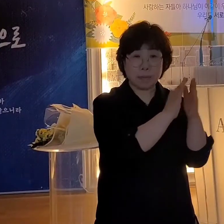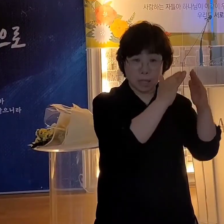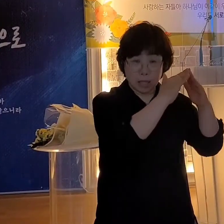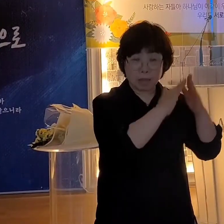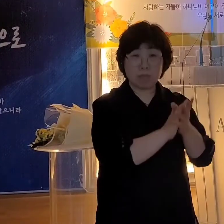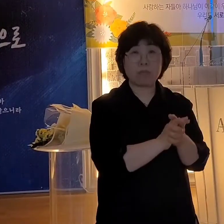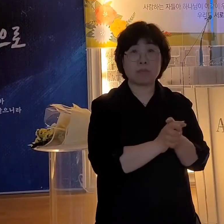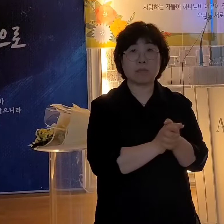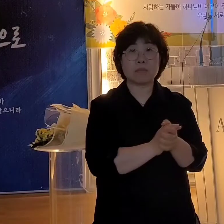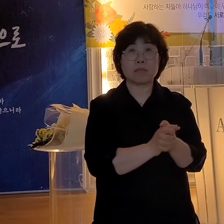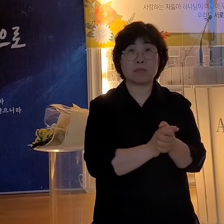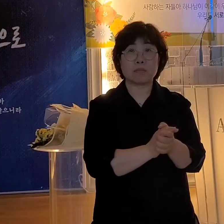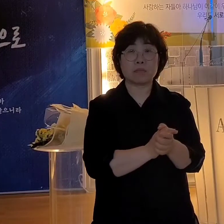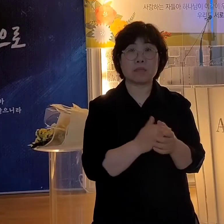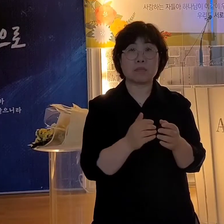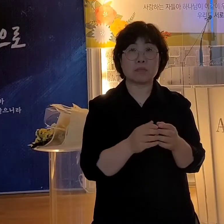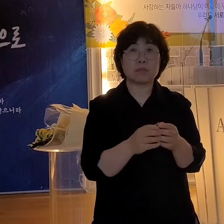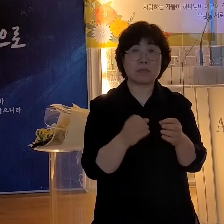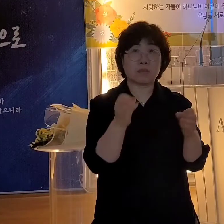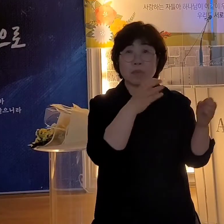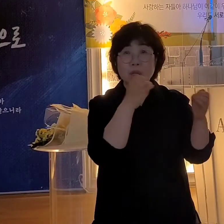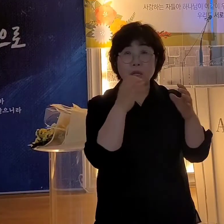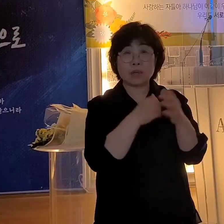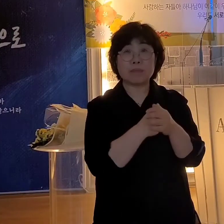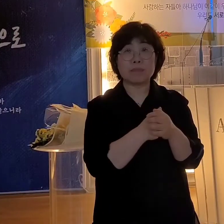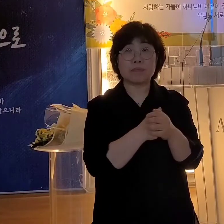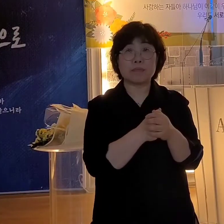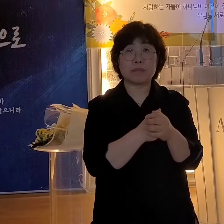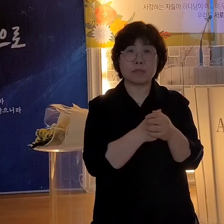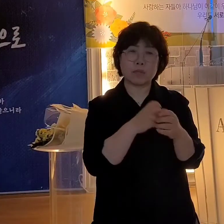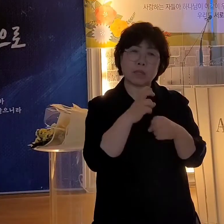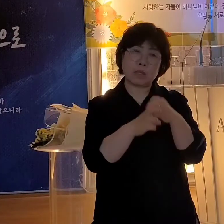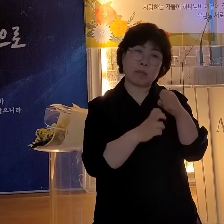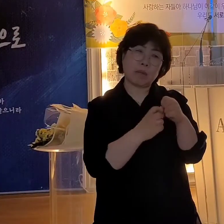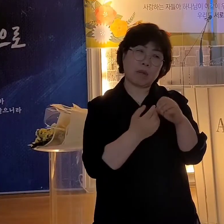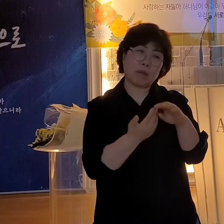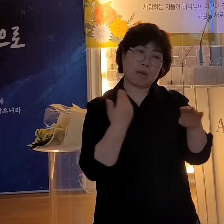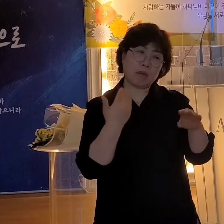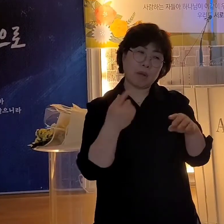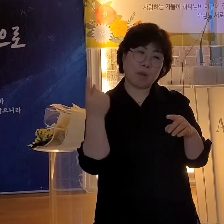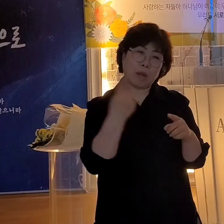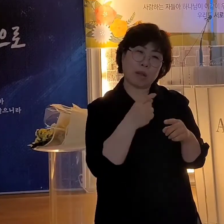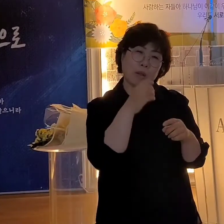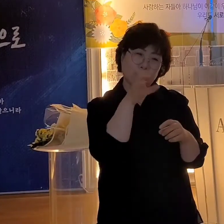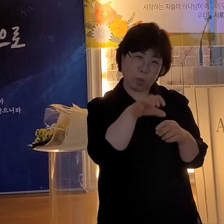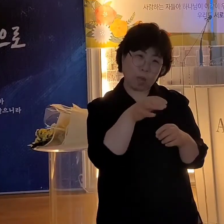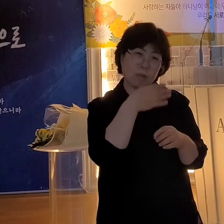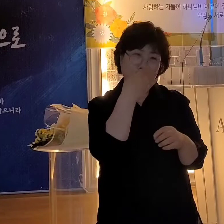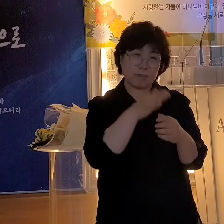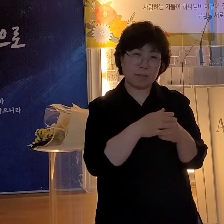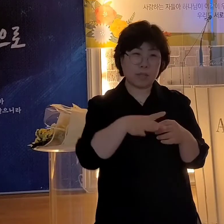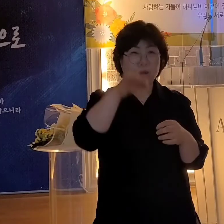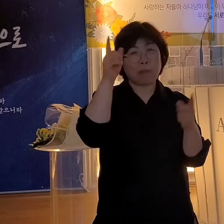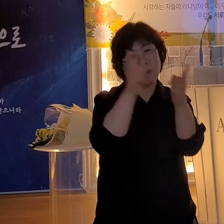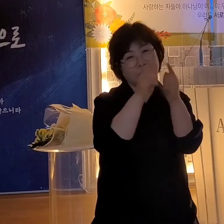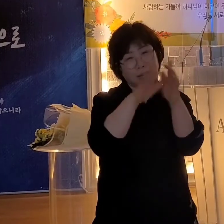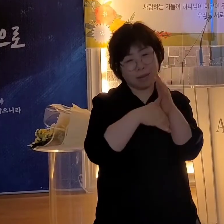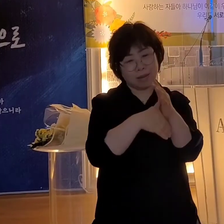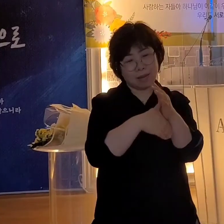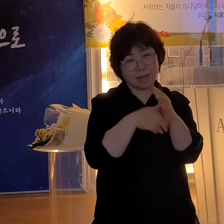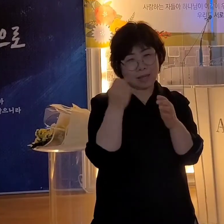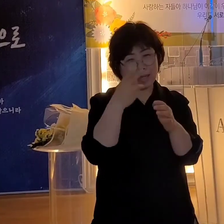서울에서 이집 맛이 가끔 생각나. 우리 한 20년 됐나? 우리 처음 만났을 때 이집 자주 왔다 짜장